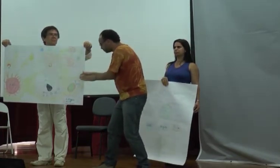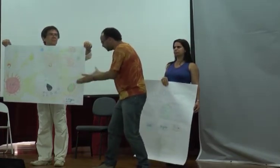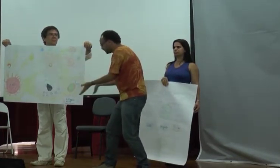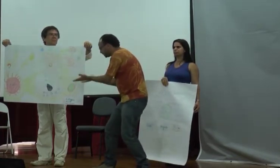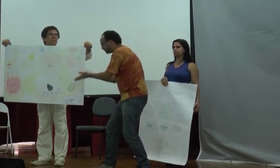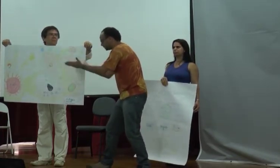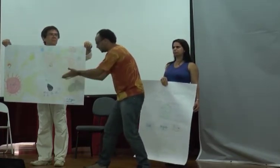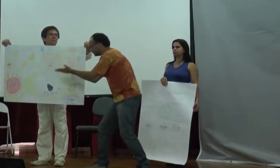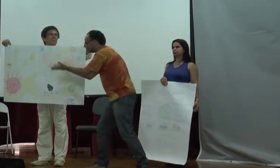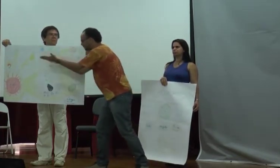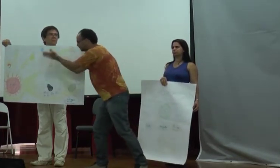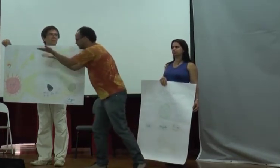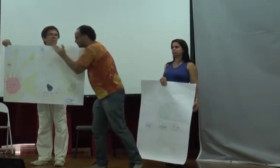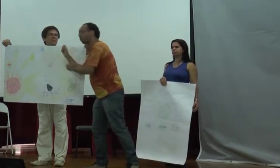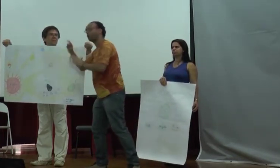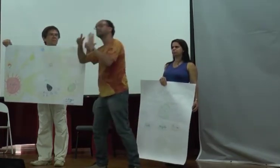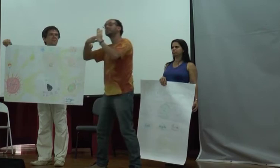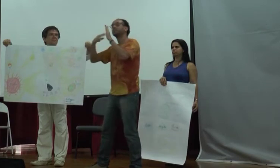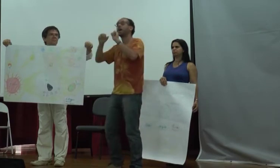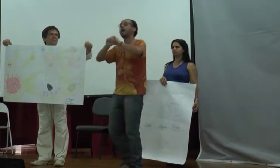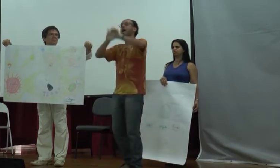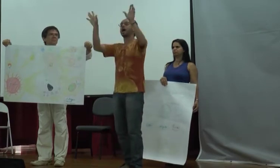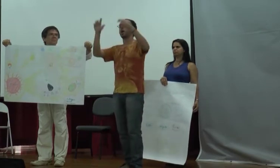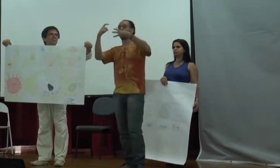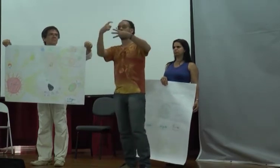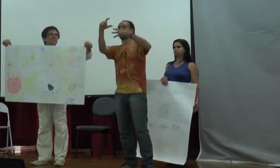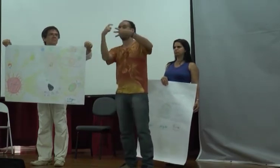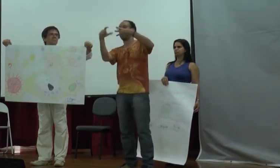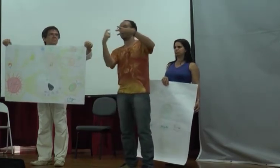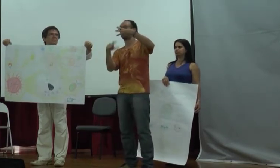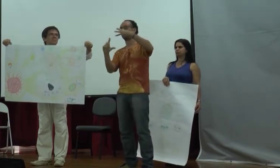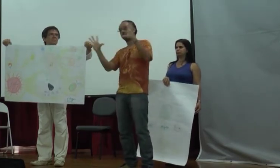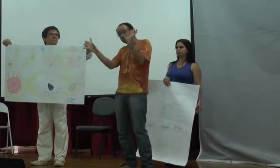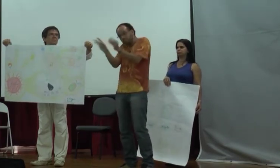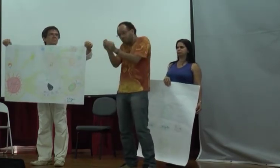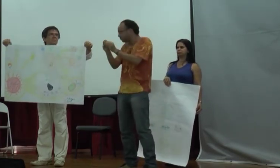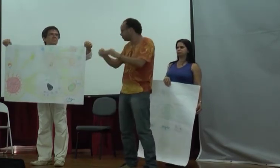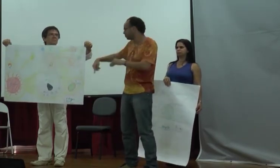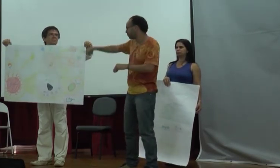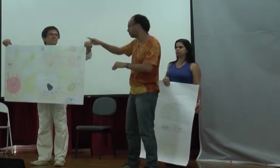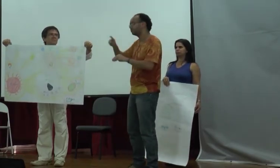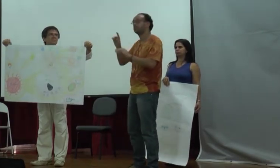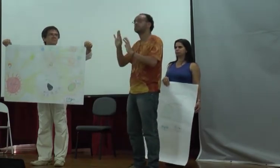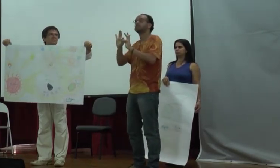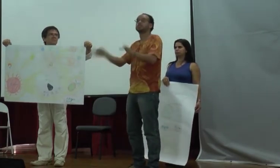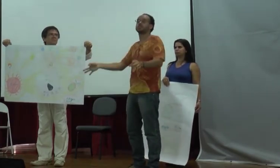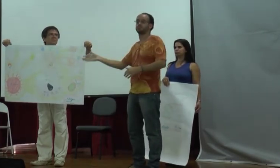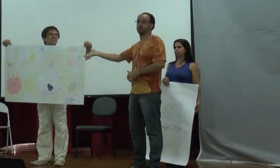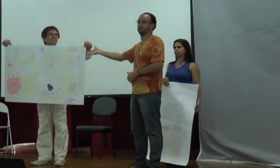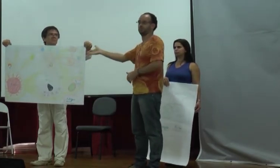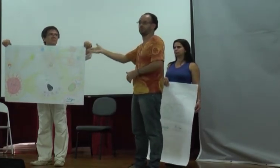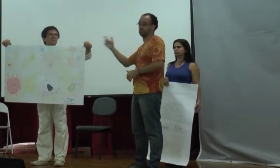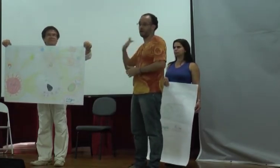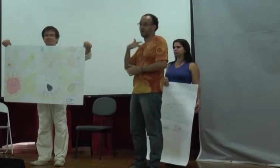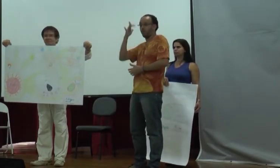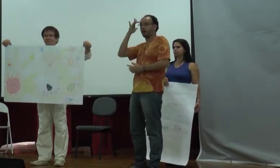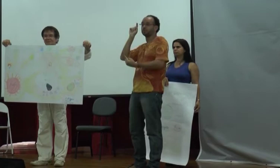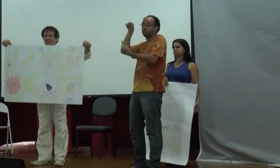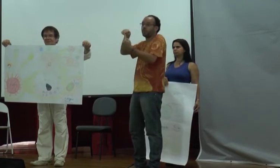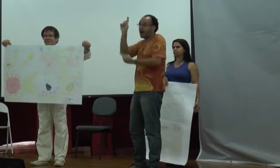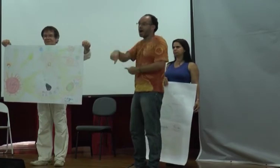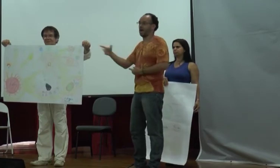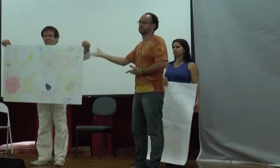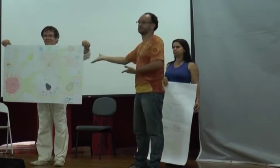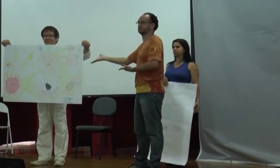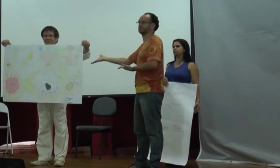mostra todas essas questões aqui, né, e orienta todos. Então, os três parágrafos que a gente leu